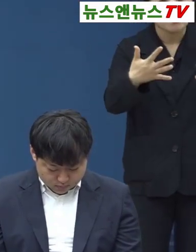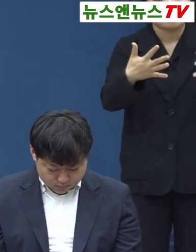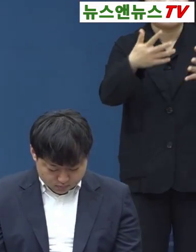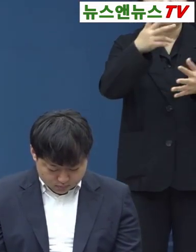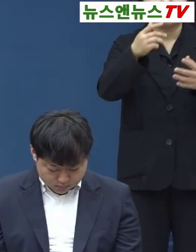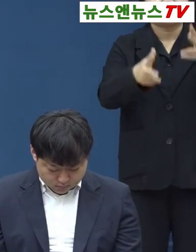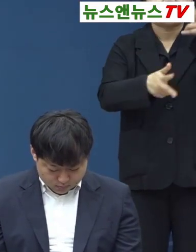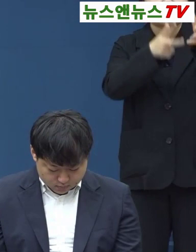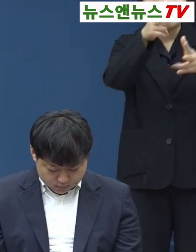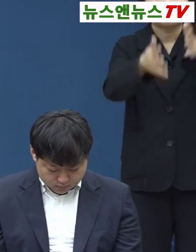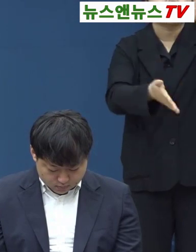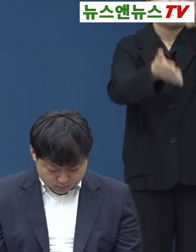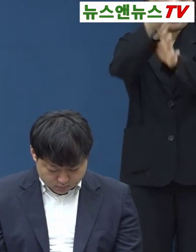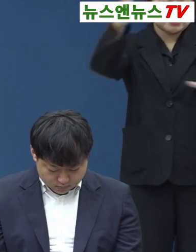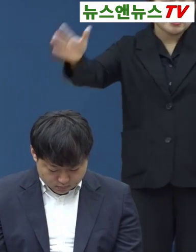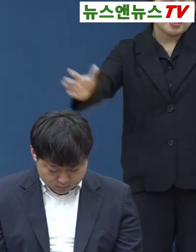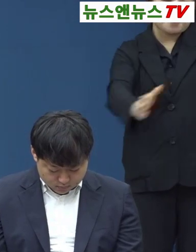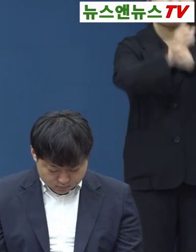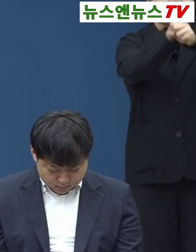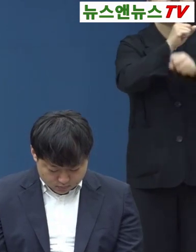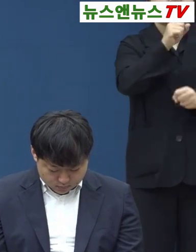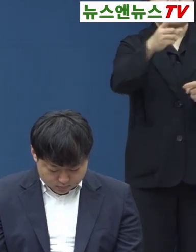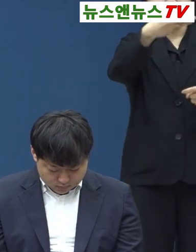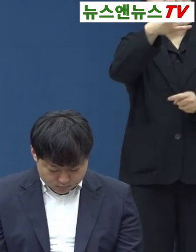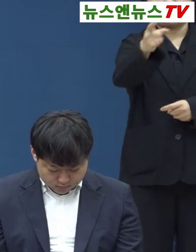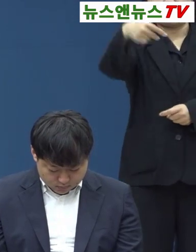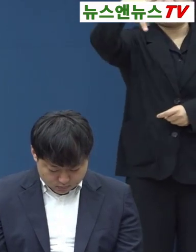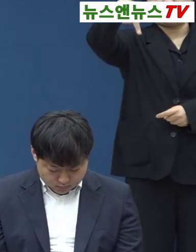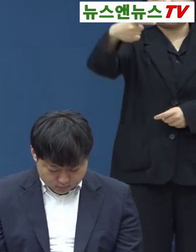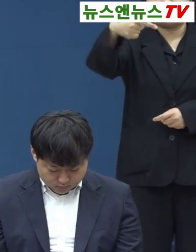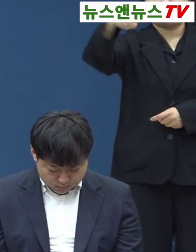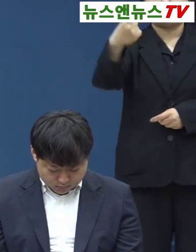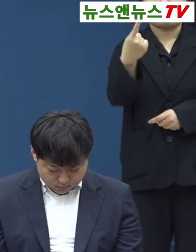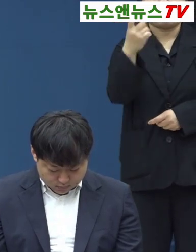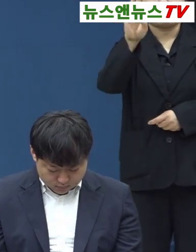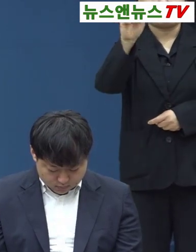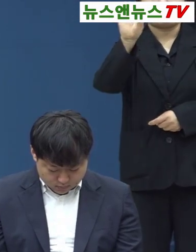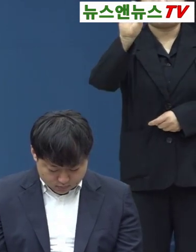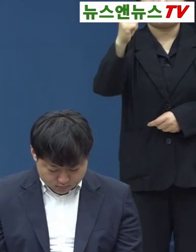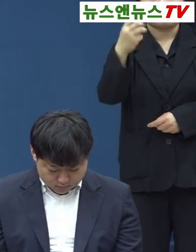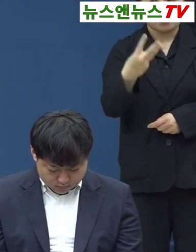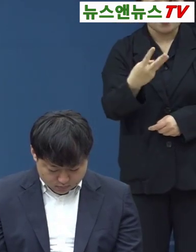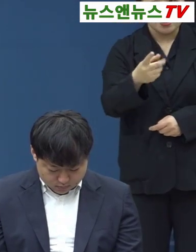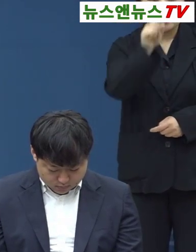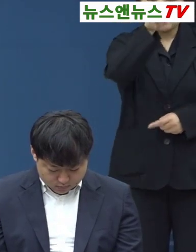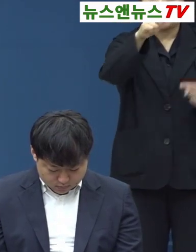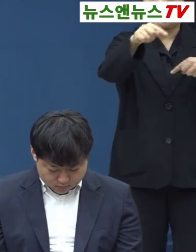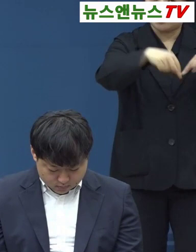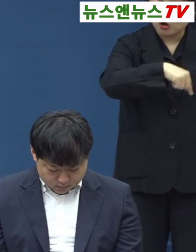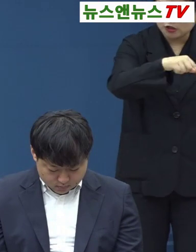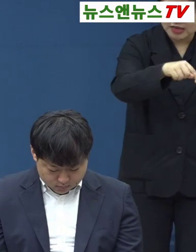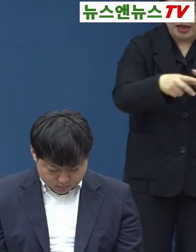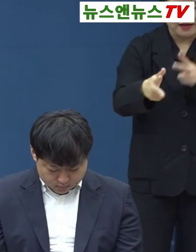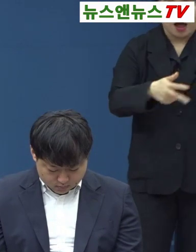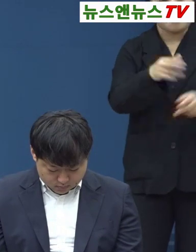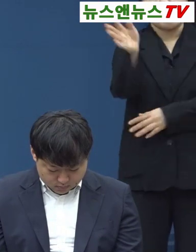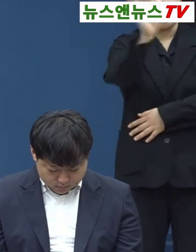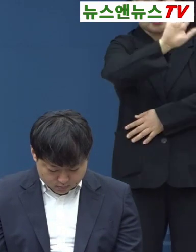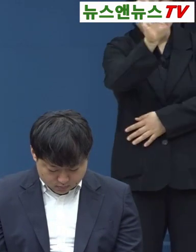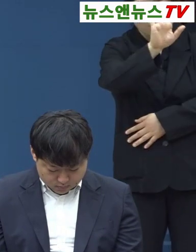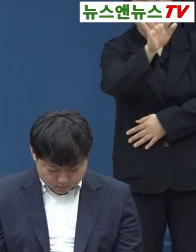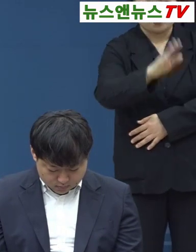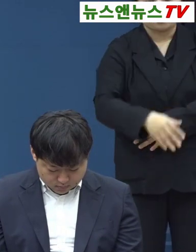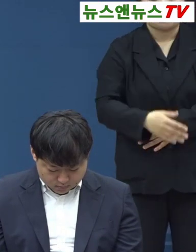도시를 통틀어서 테크노폴이라고 합니다. 테크노폴은 한 개 정책 아니면 사업이 아니라